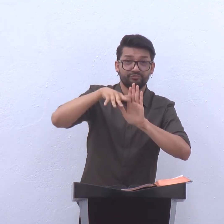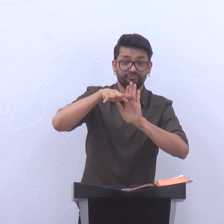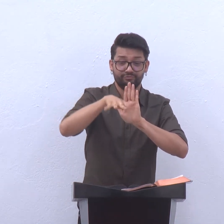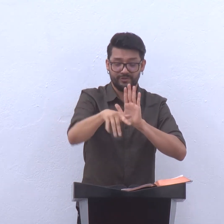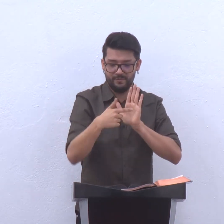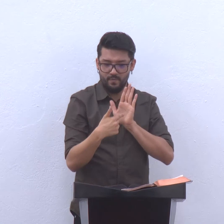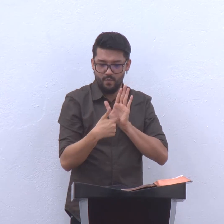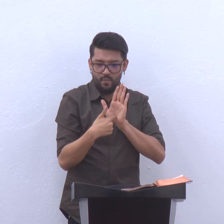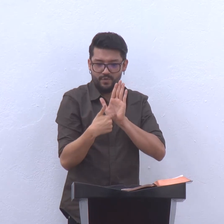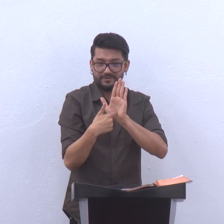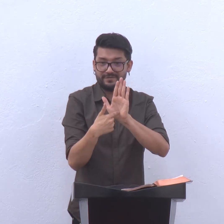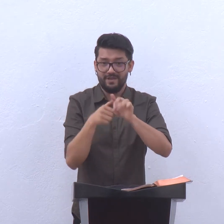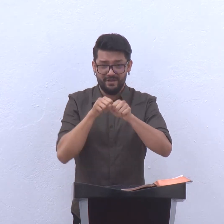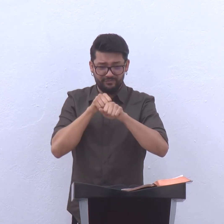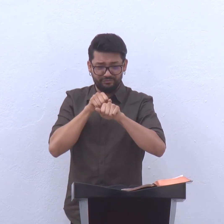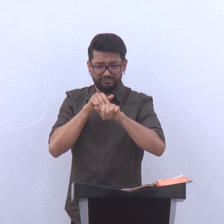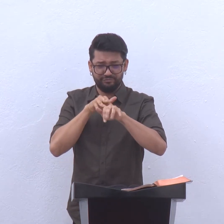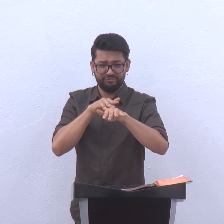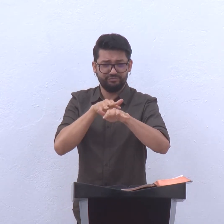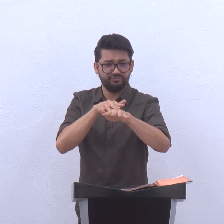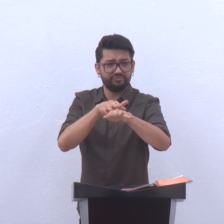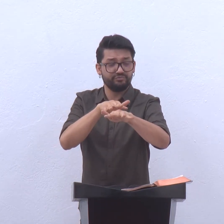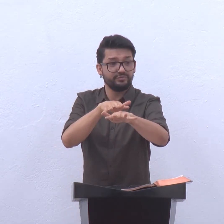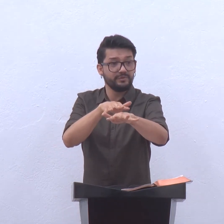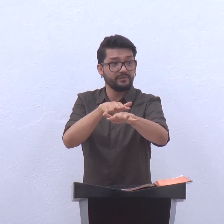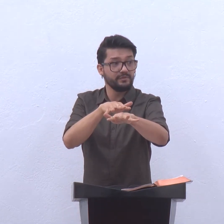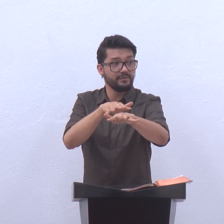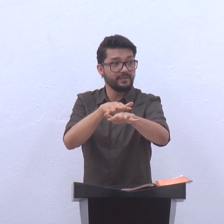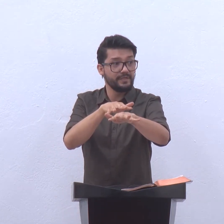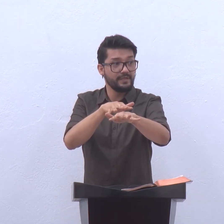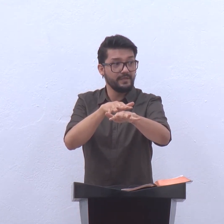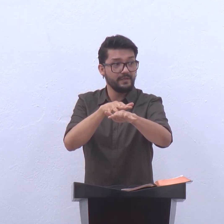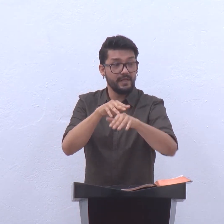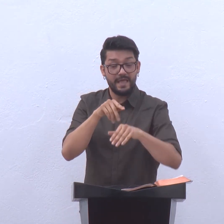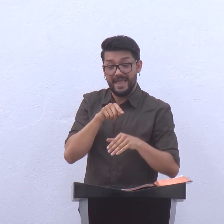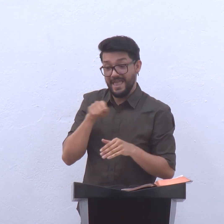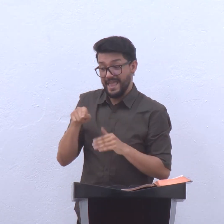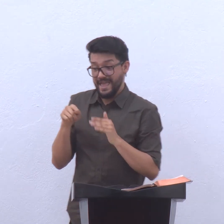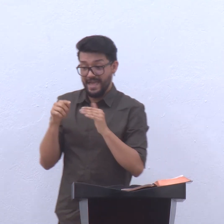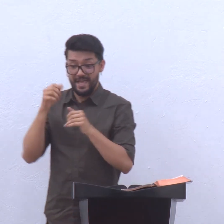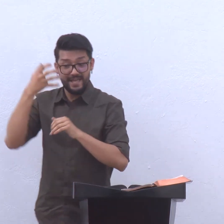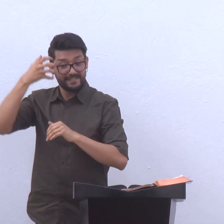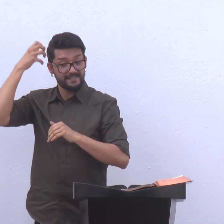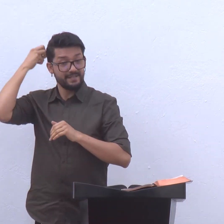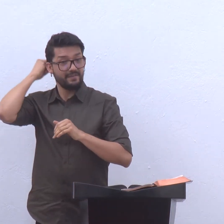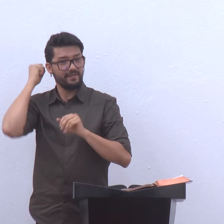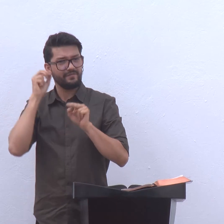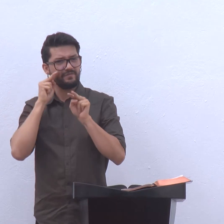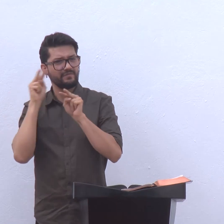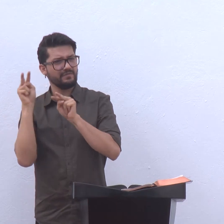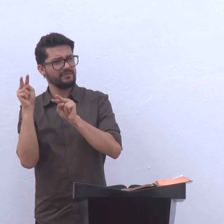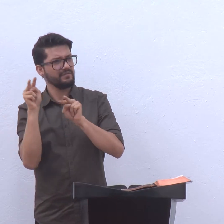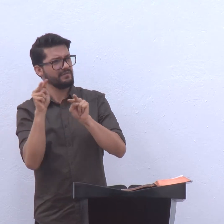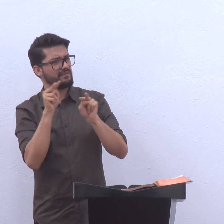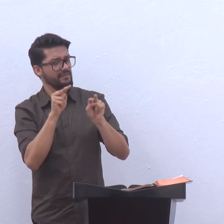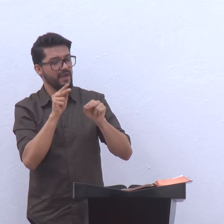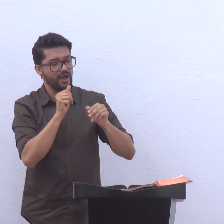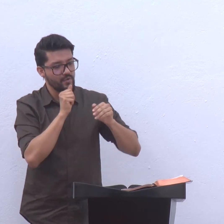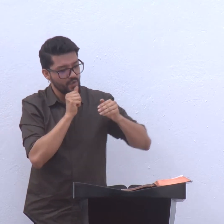empiezan a brotar estas fuentes de agua. En ese momento de la visión, Ezequiel empieza